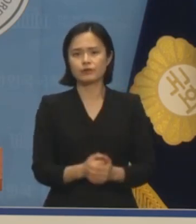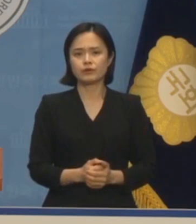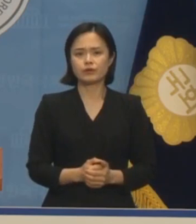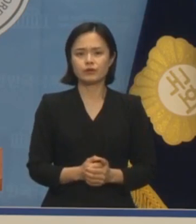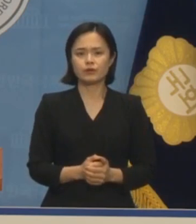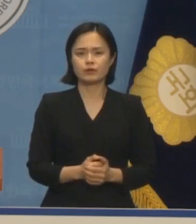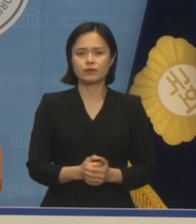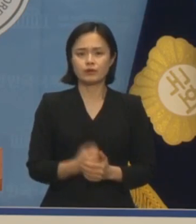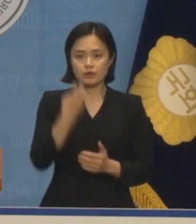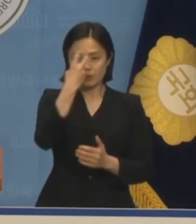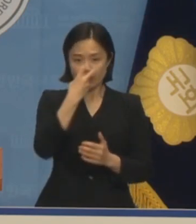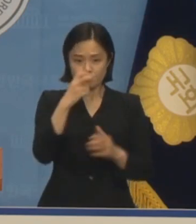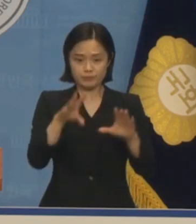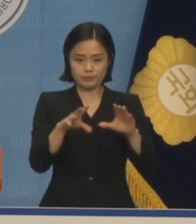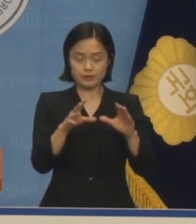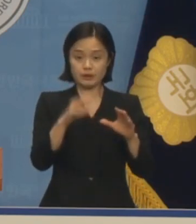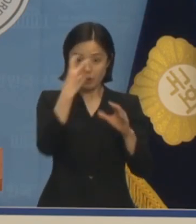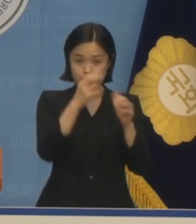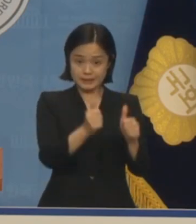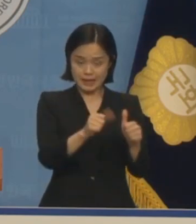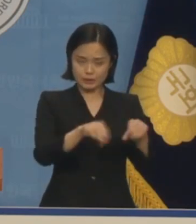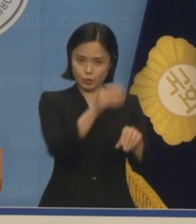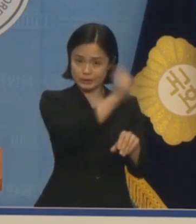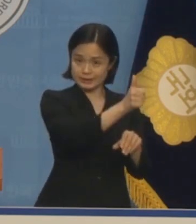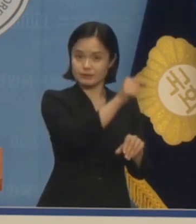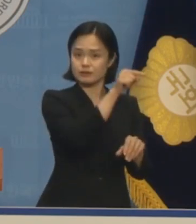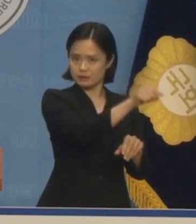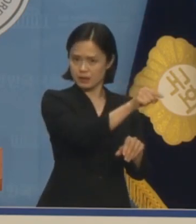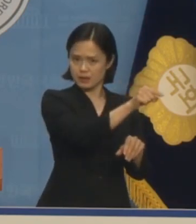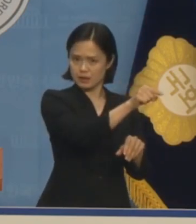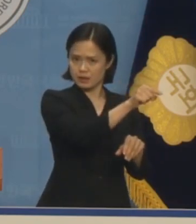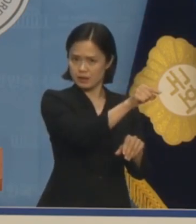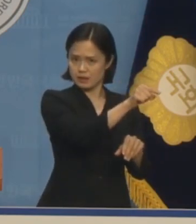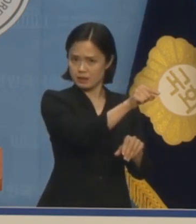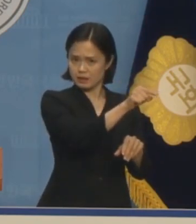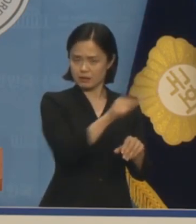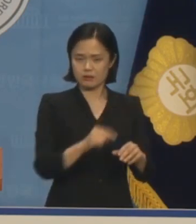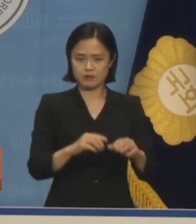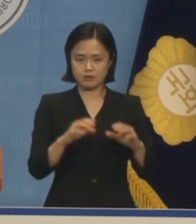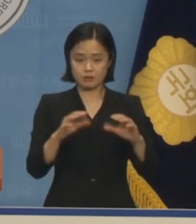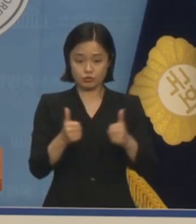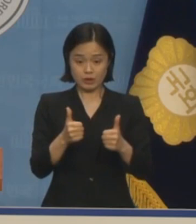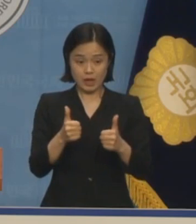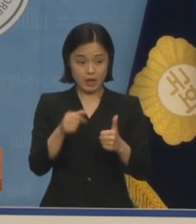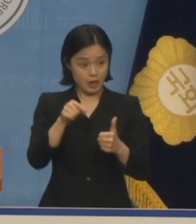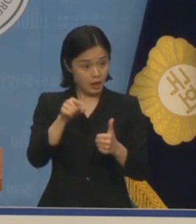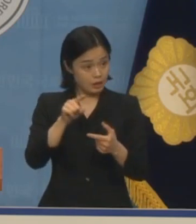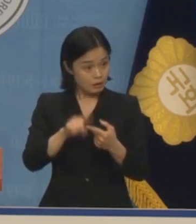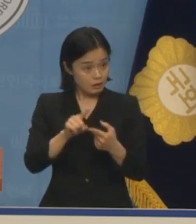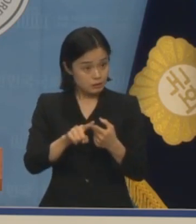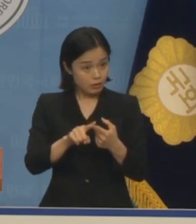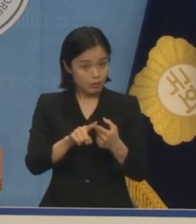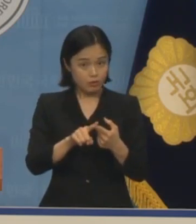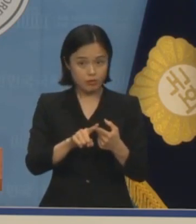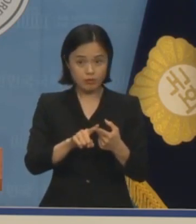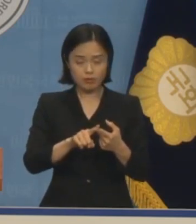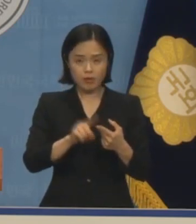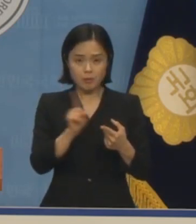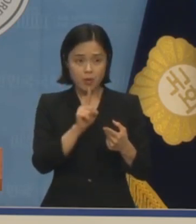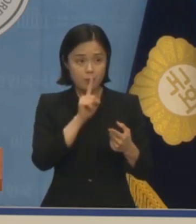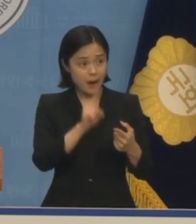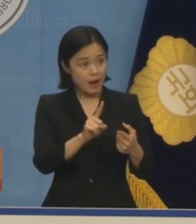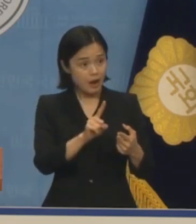산하기관장인 검찰총장이 입법부의 의결사항에 관해 왈가왈부하는 것 자체도 어불성설인데